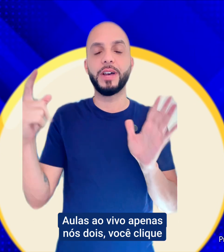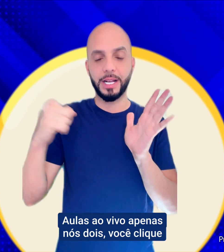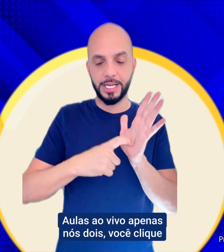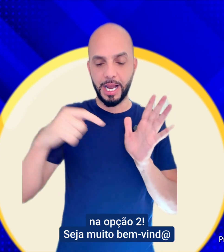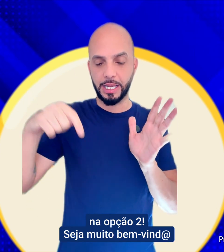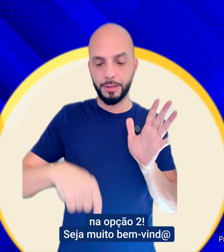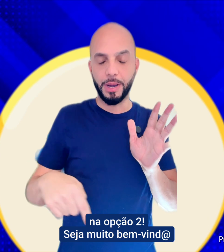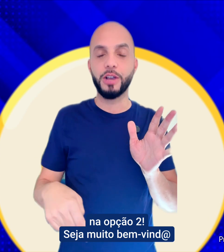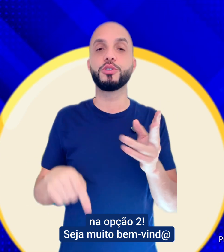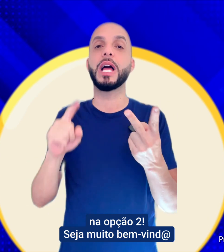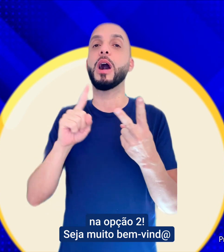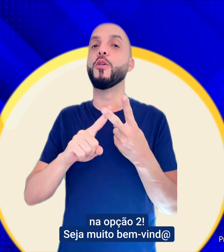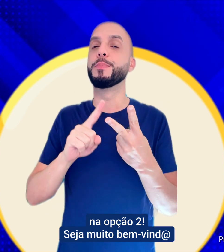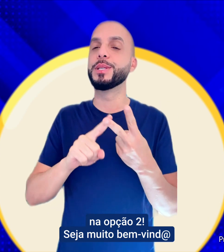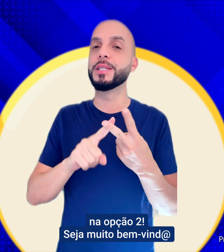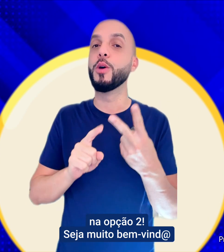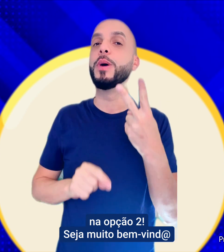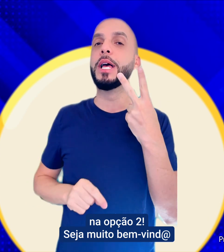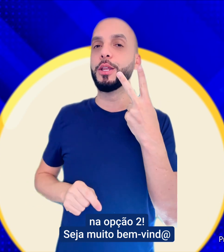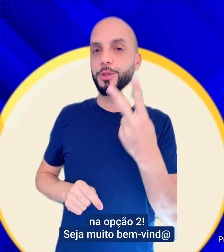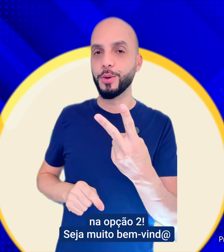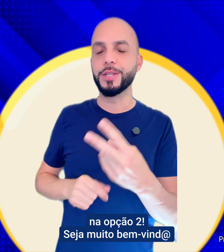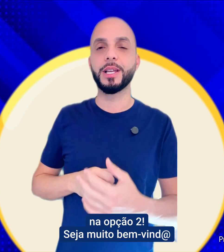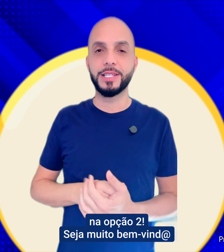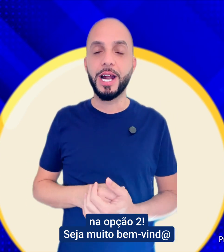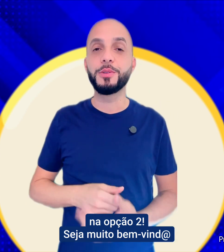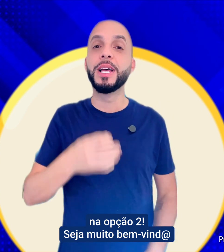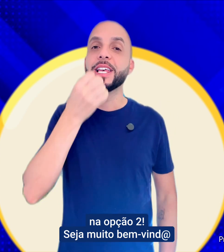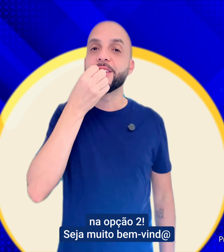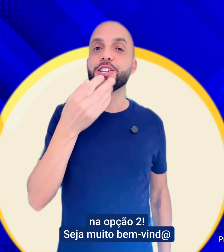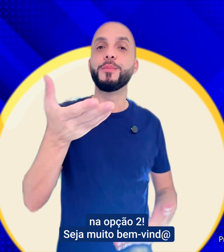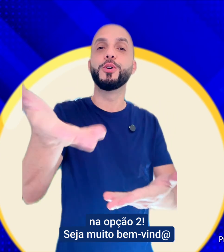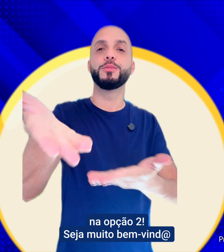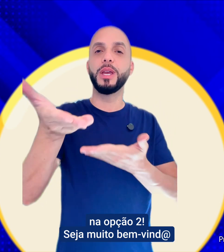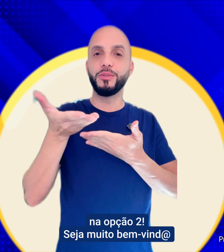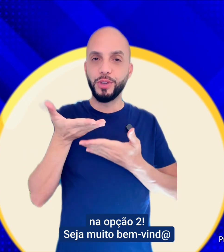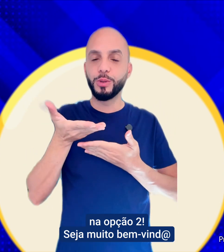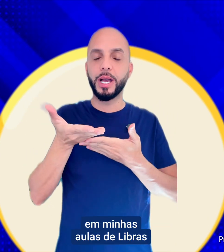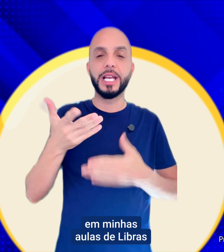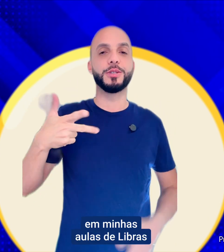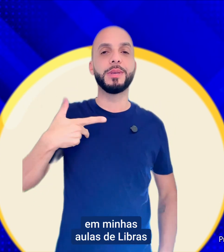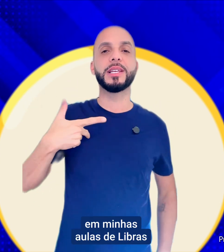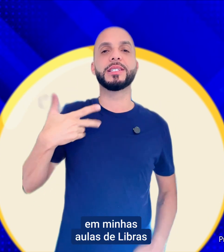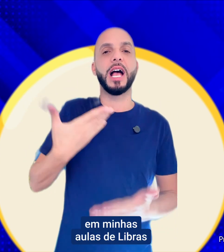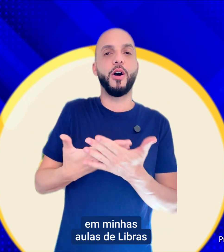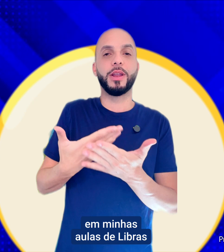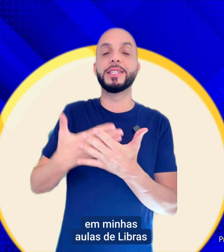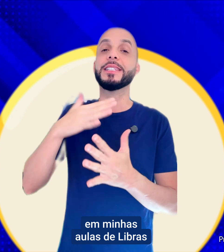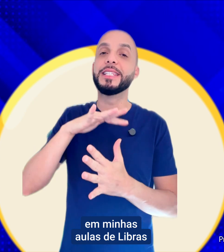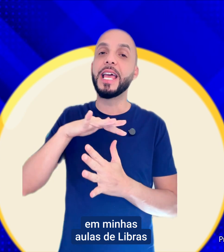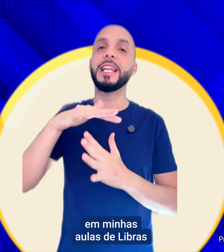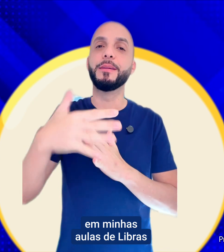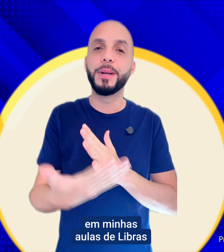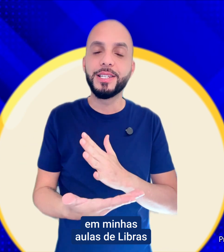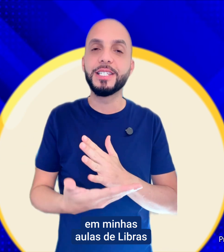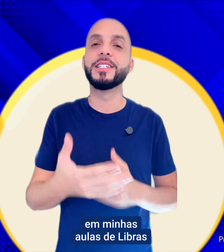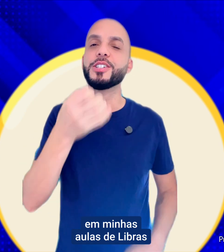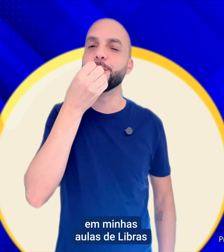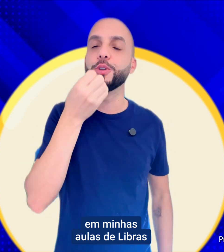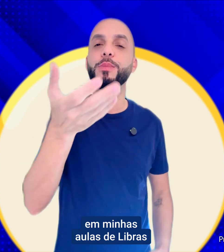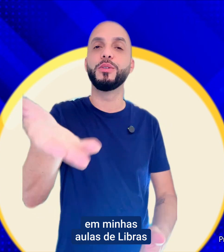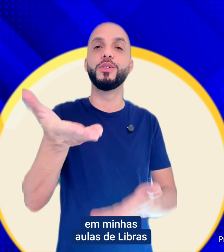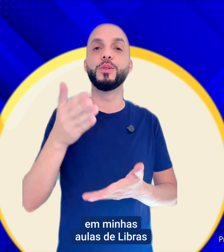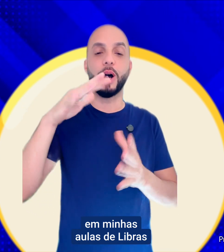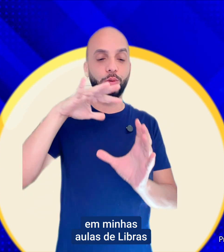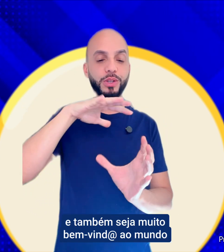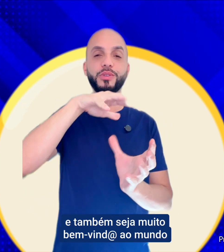então você vai clicar aqui embaixo na opção 2, tá certo? Seja muito bem-vindo aí às minhas aulas de Libras e